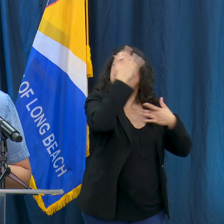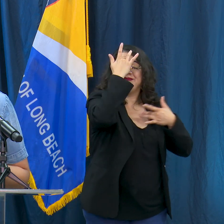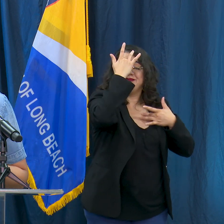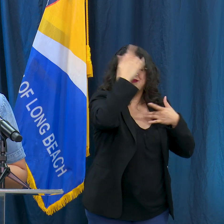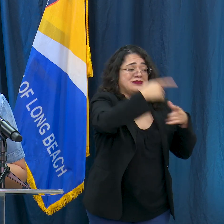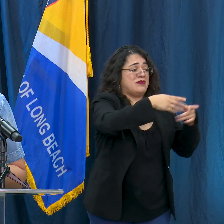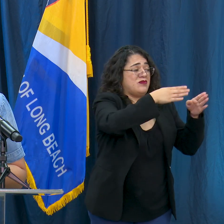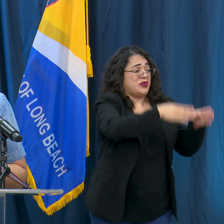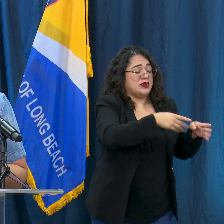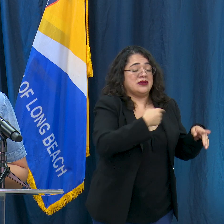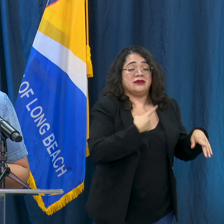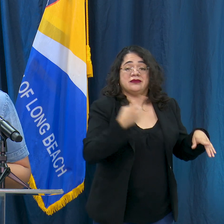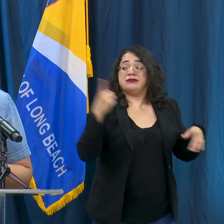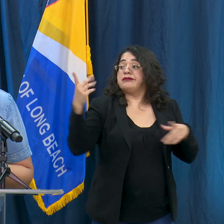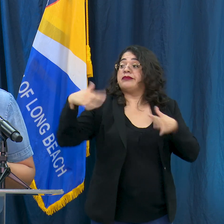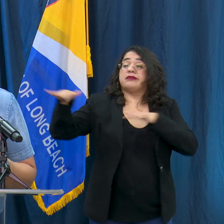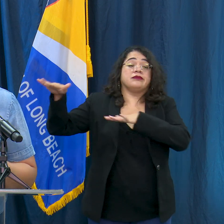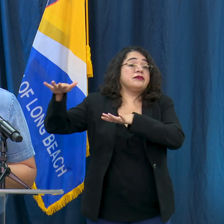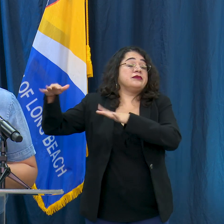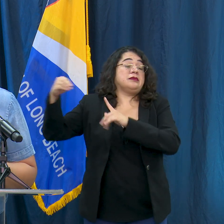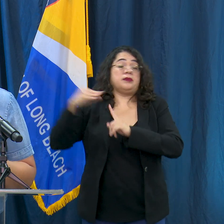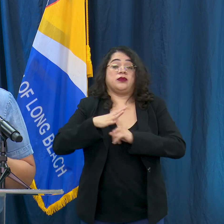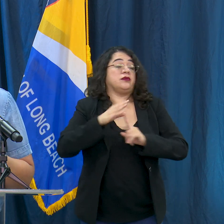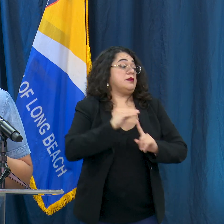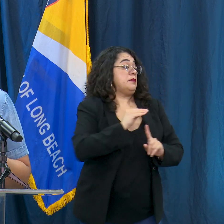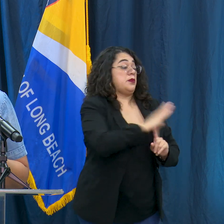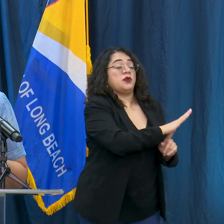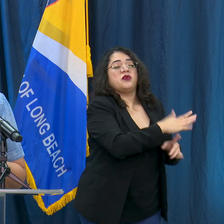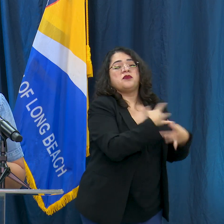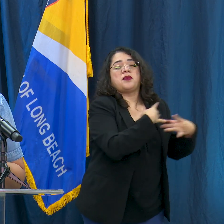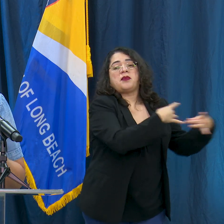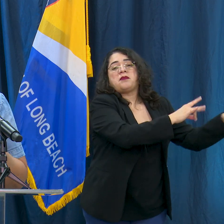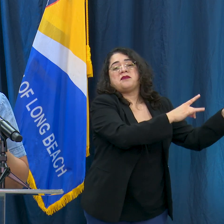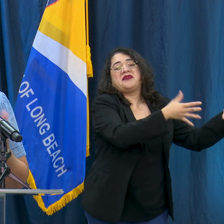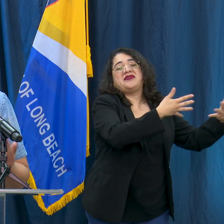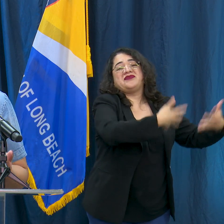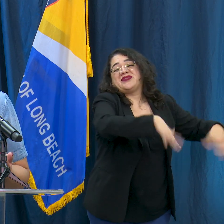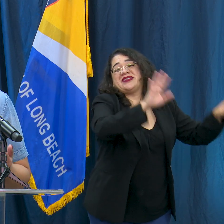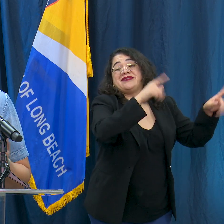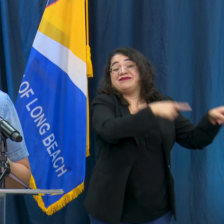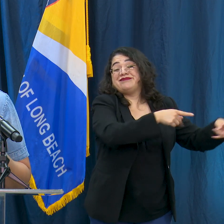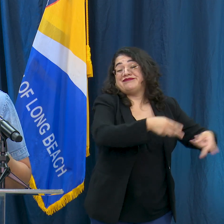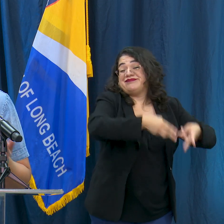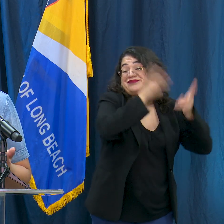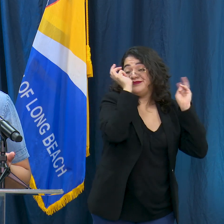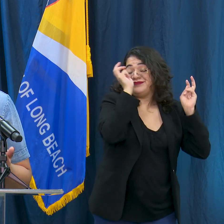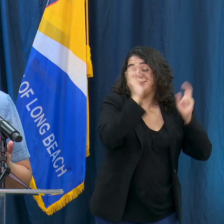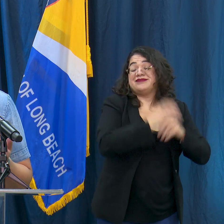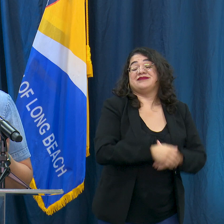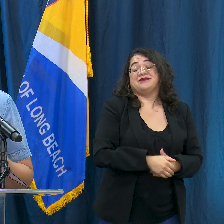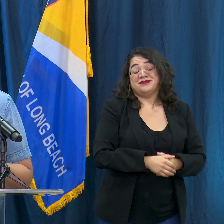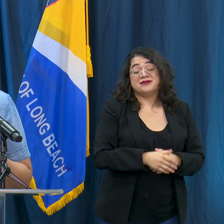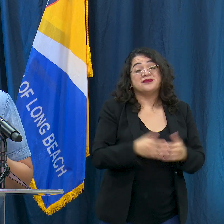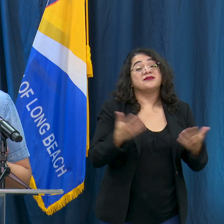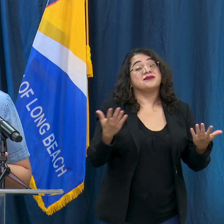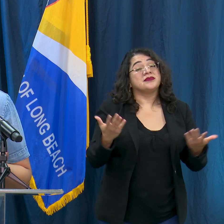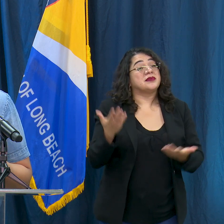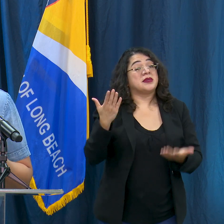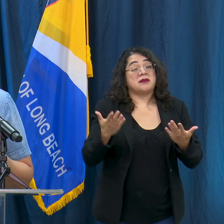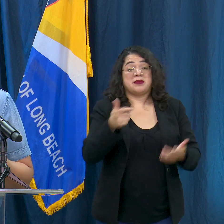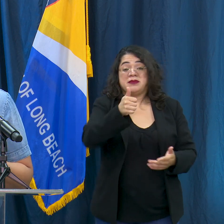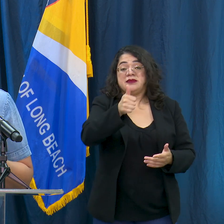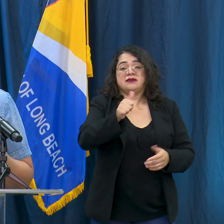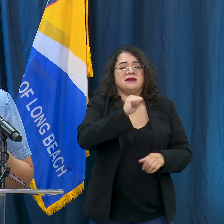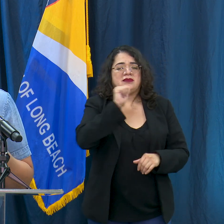muy importante porque recuerden que nosotros podemos tener el virus, traerlo a nuestra casa, no necesariamente tener síntomas, pero todavía